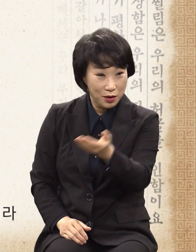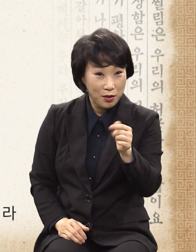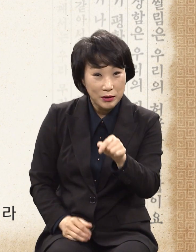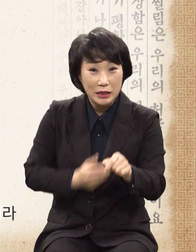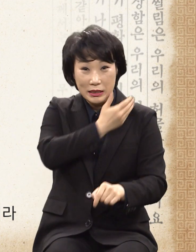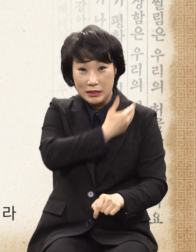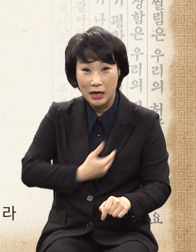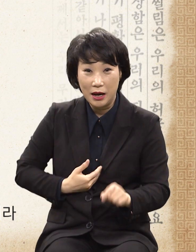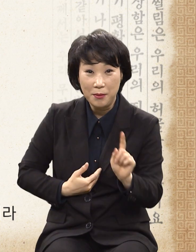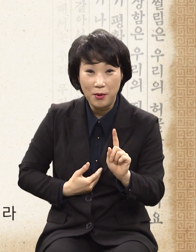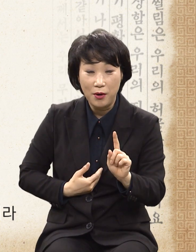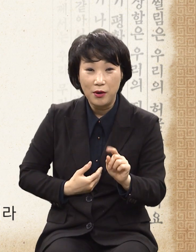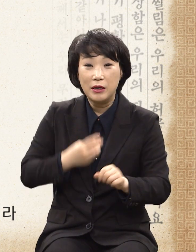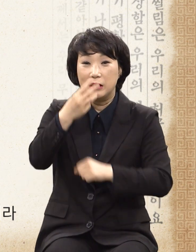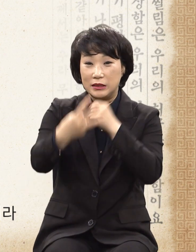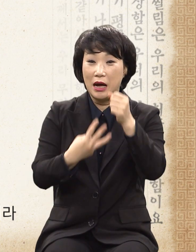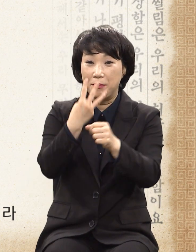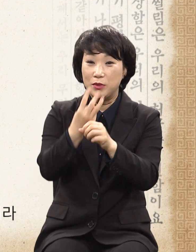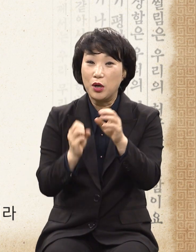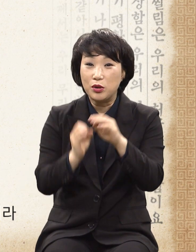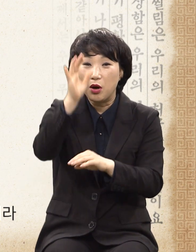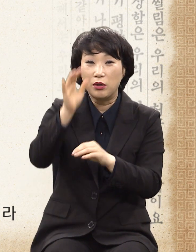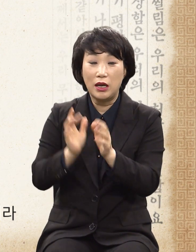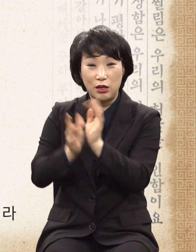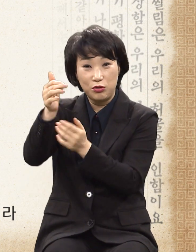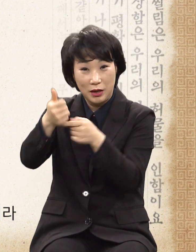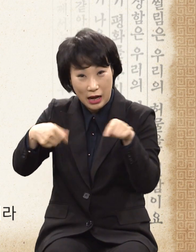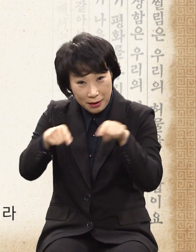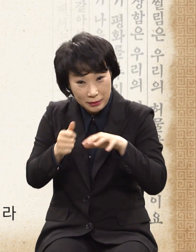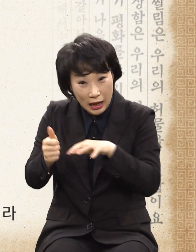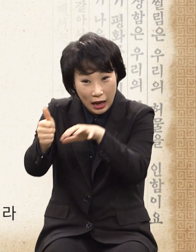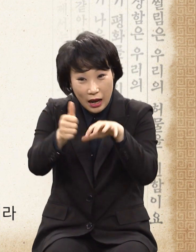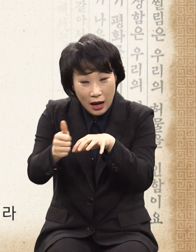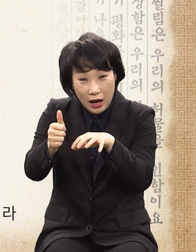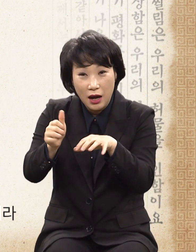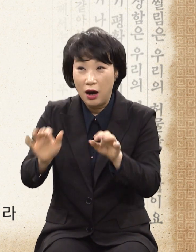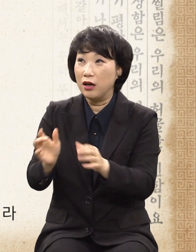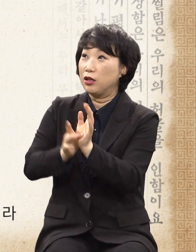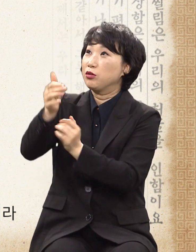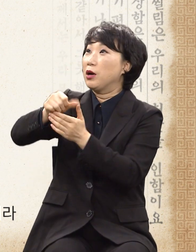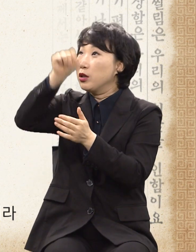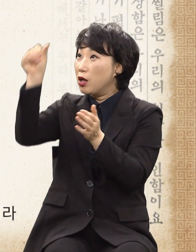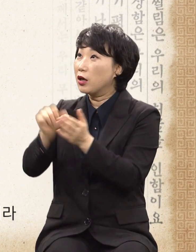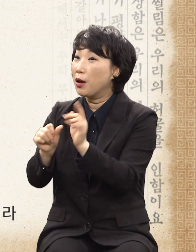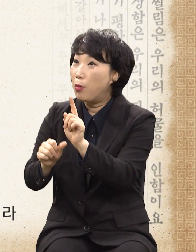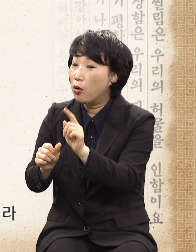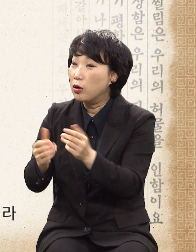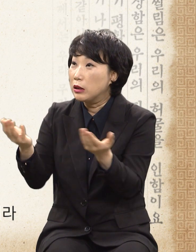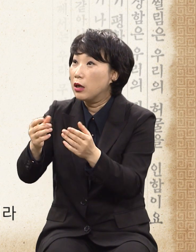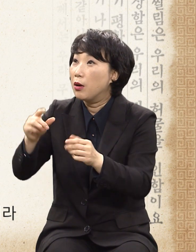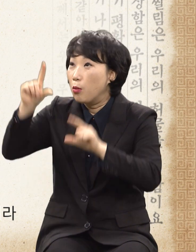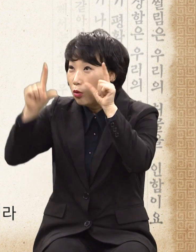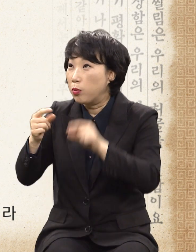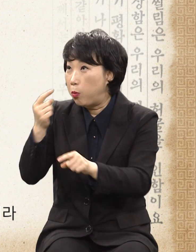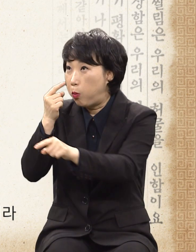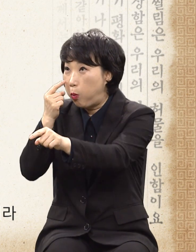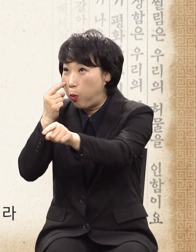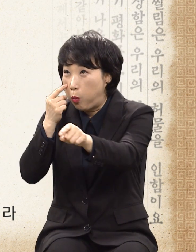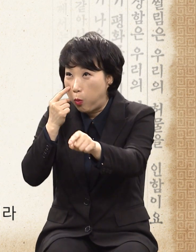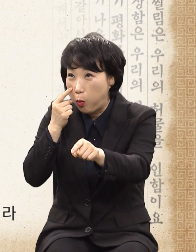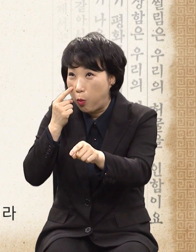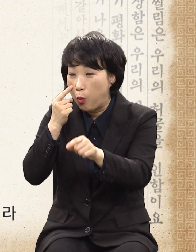제자들은 3년이 넘는 동안 예수님의 생애가 일하시는 모습을 보았다 이